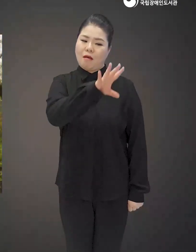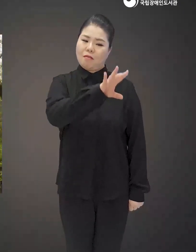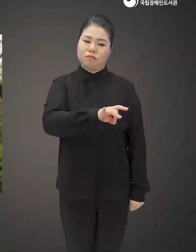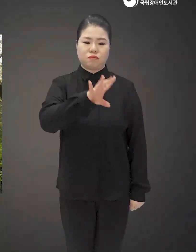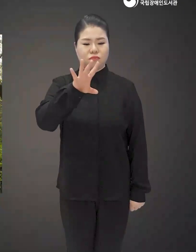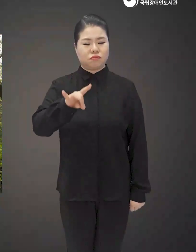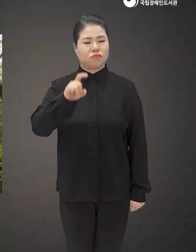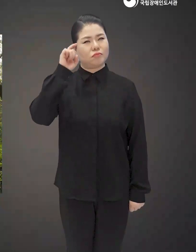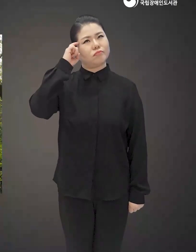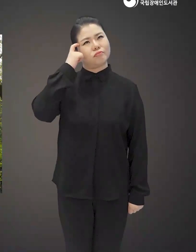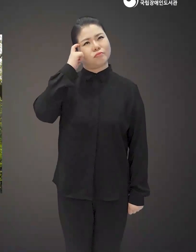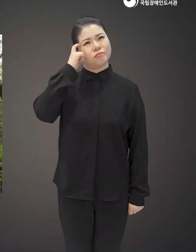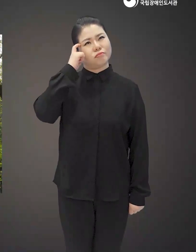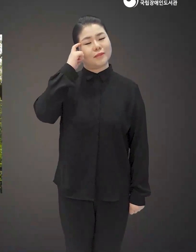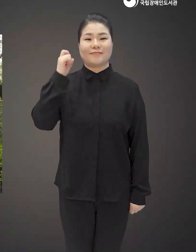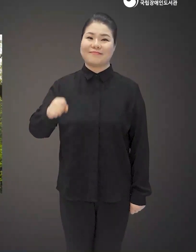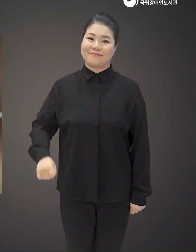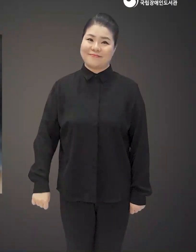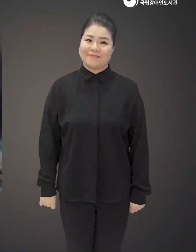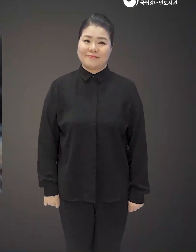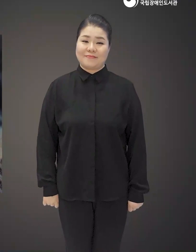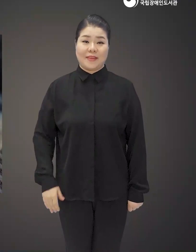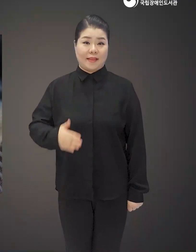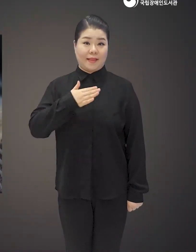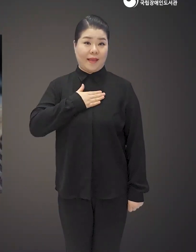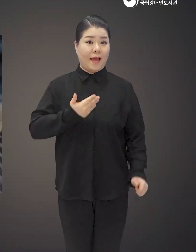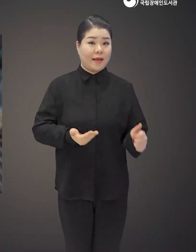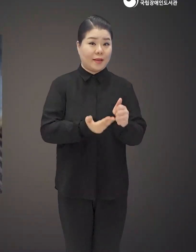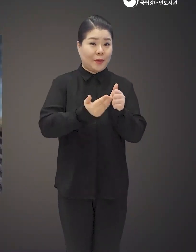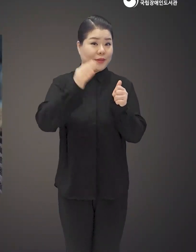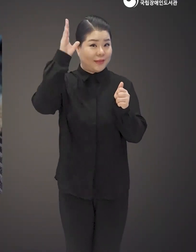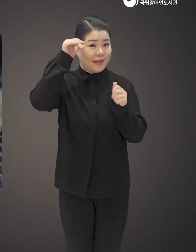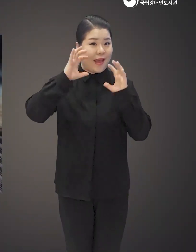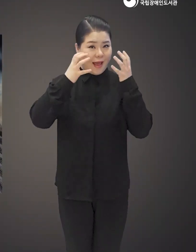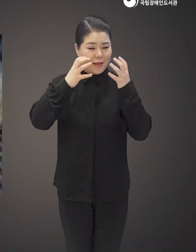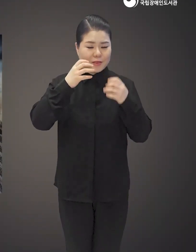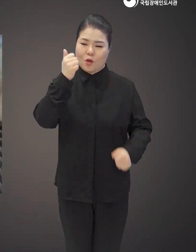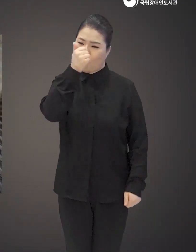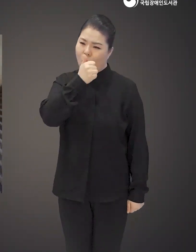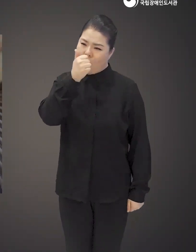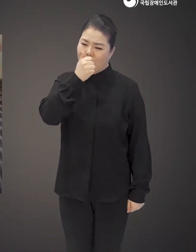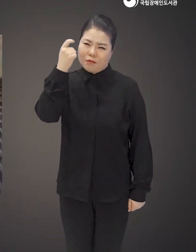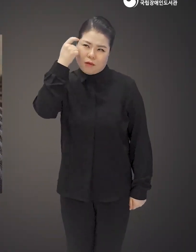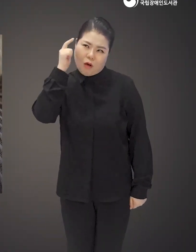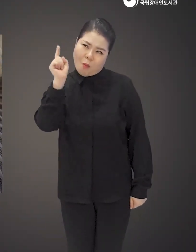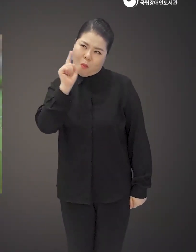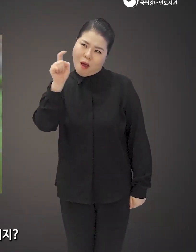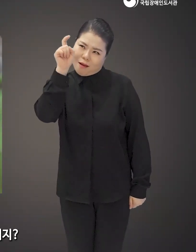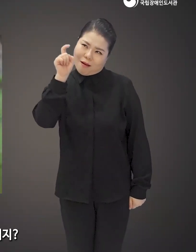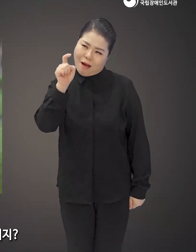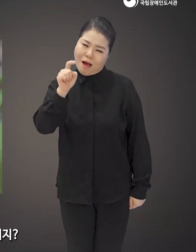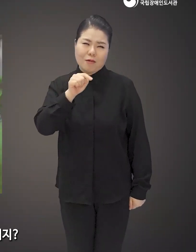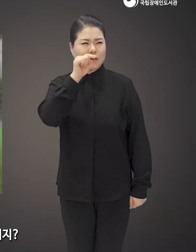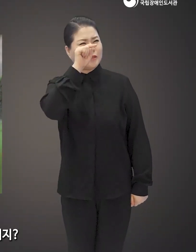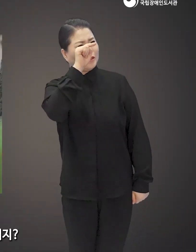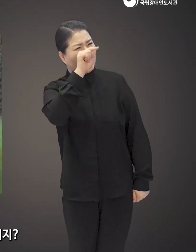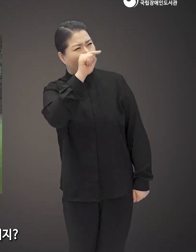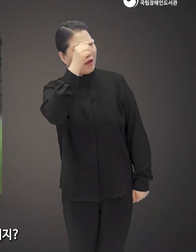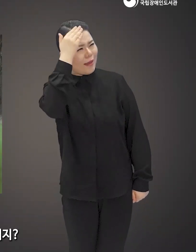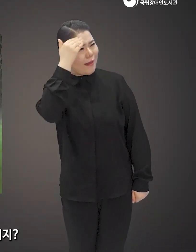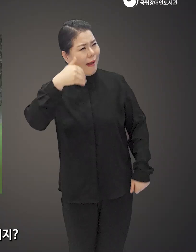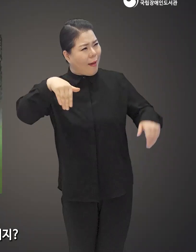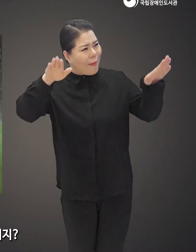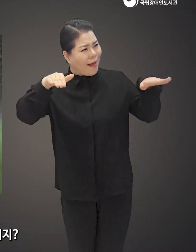가끔씩 그런 생각을 하곤 합니다. 우리 강아지와 고양이는 지금 무슨 생각을 할까? 저기 까마귀가